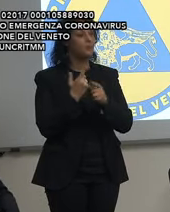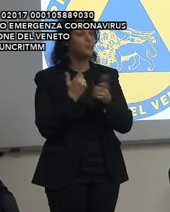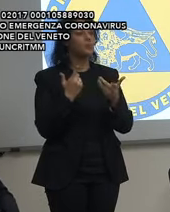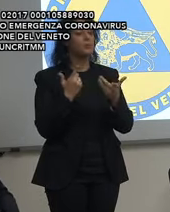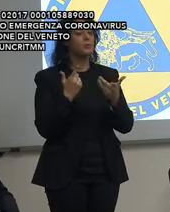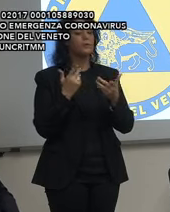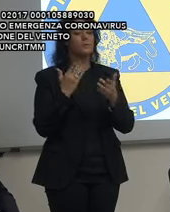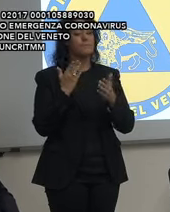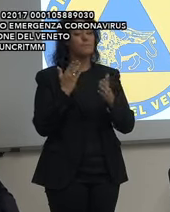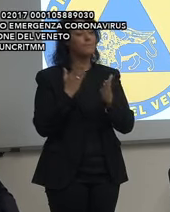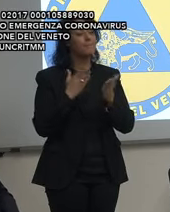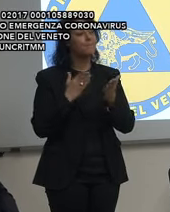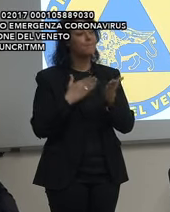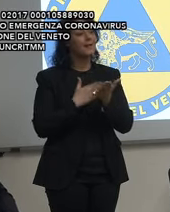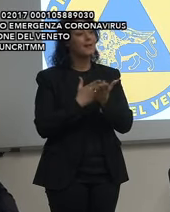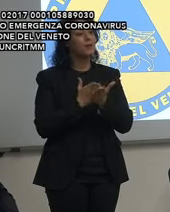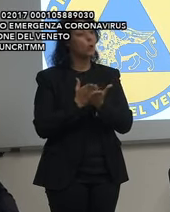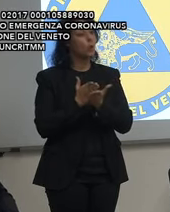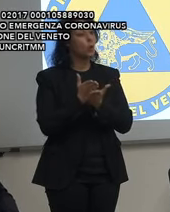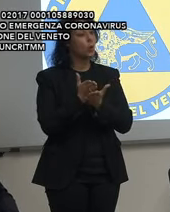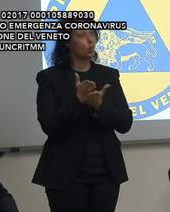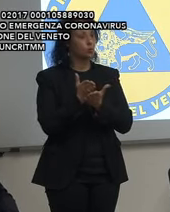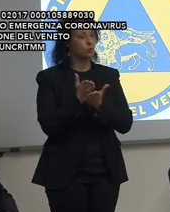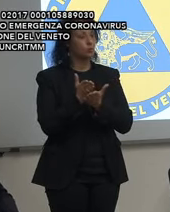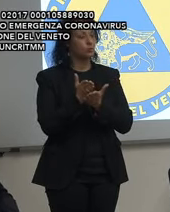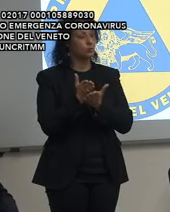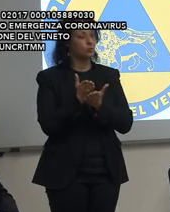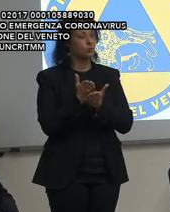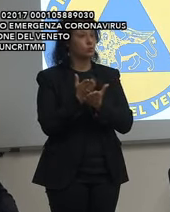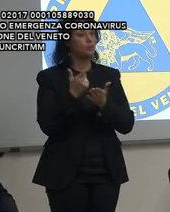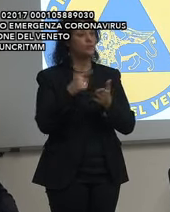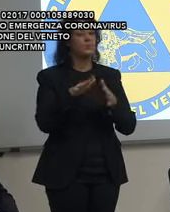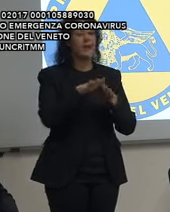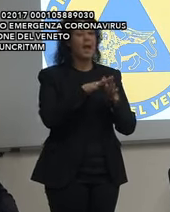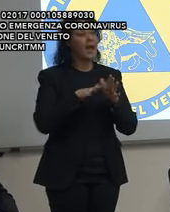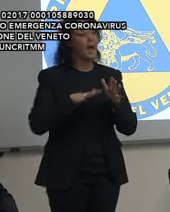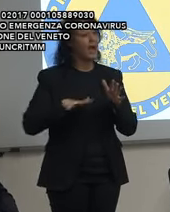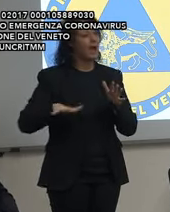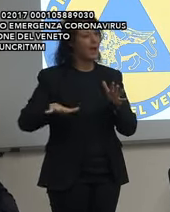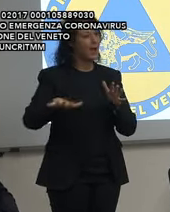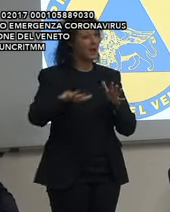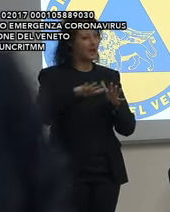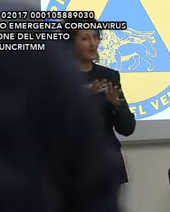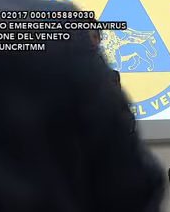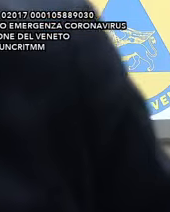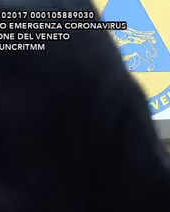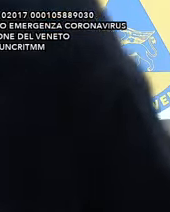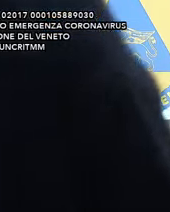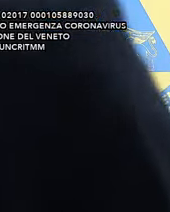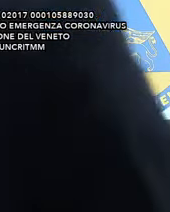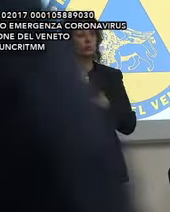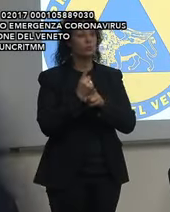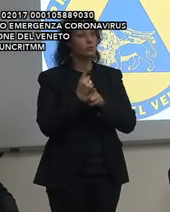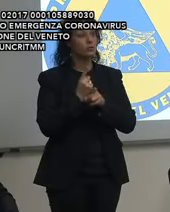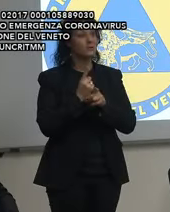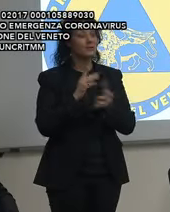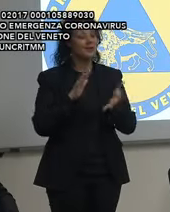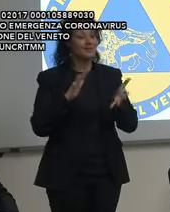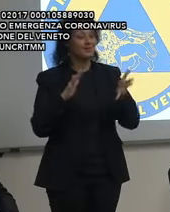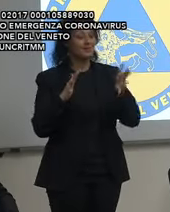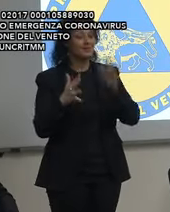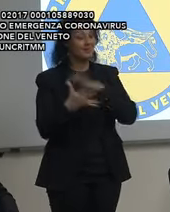percorso perché un'area, in parte incolta, in parte bosco, in parte con altre destinazioni, diventasse un'area per